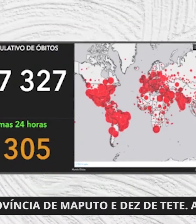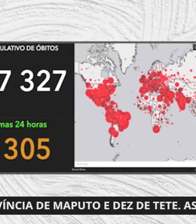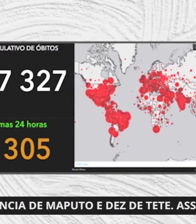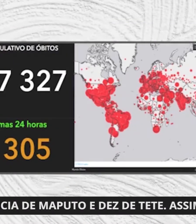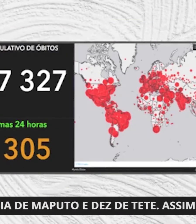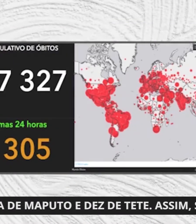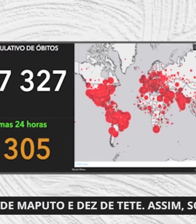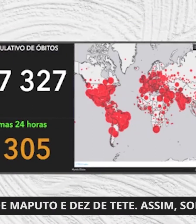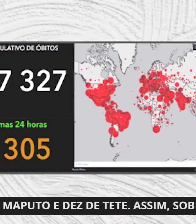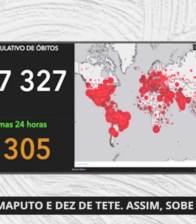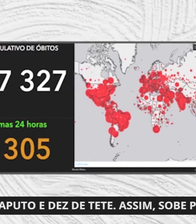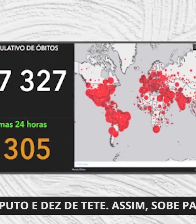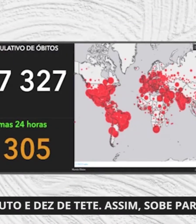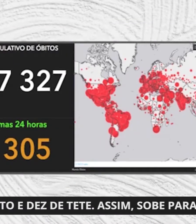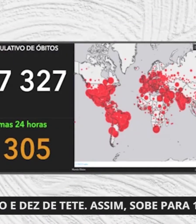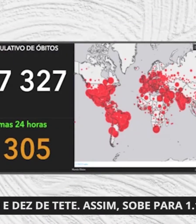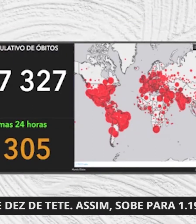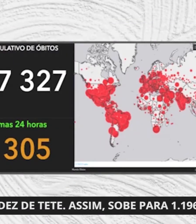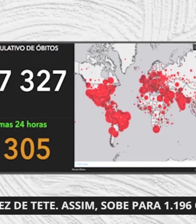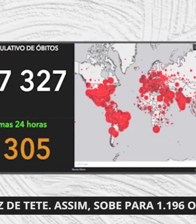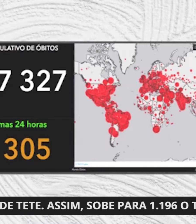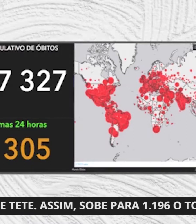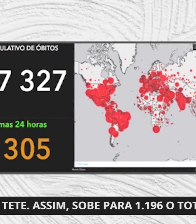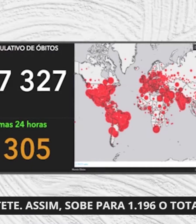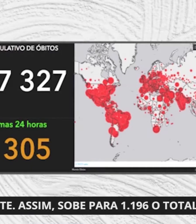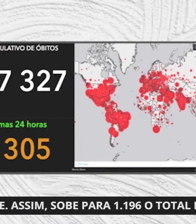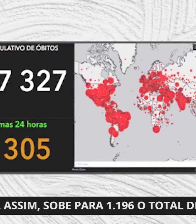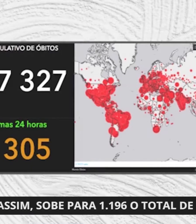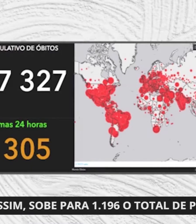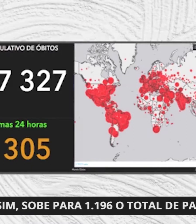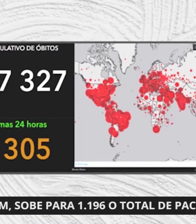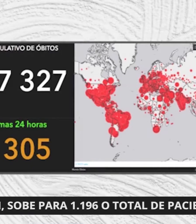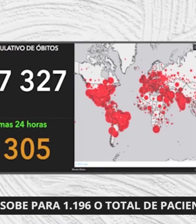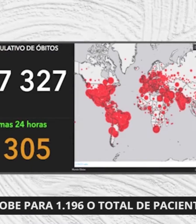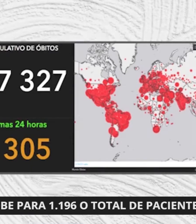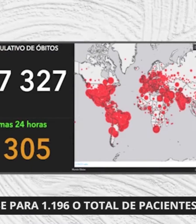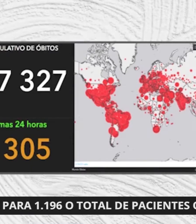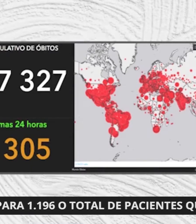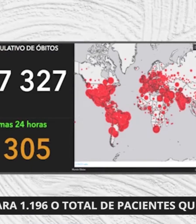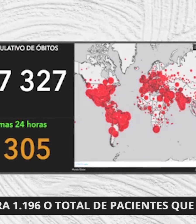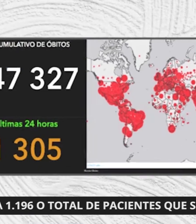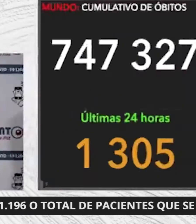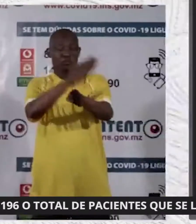14.565.173 pessoas recuperadas da Covid-19, das quais